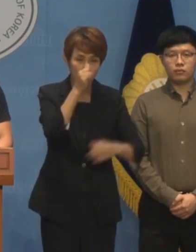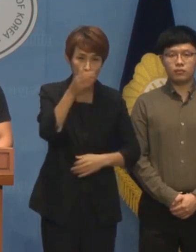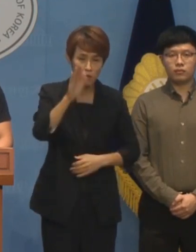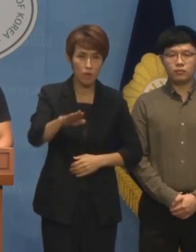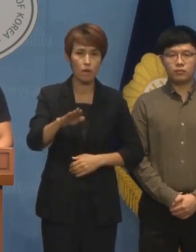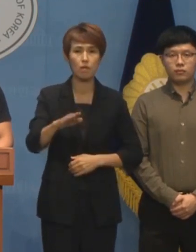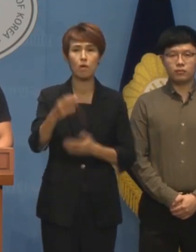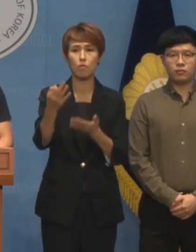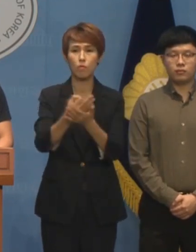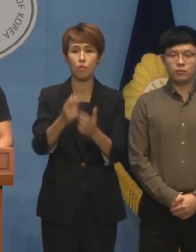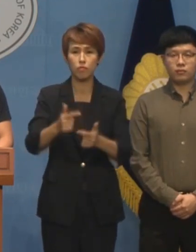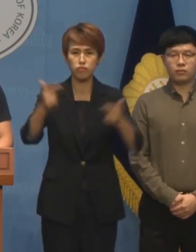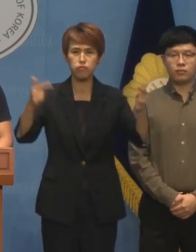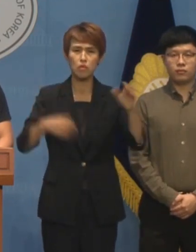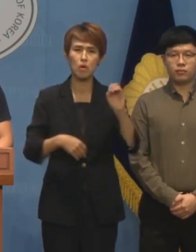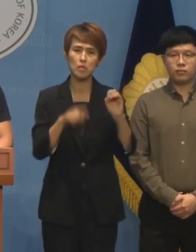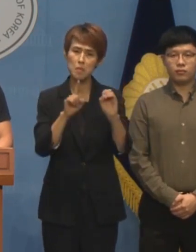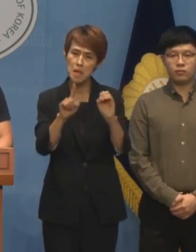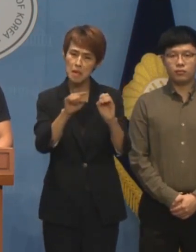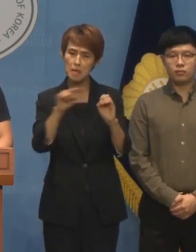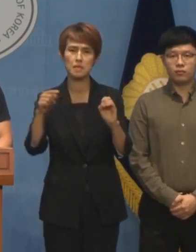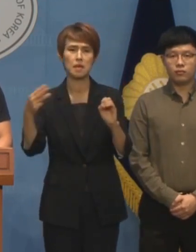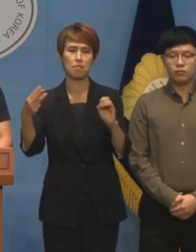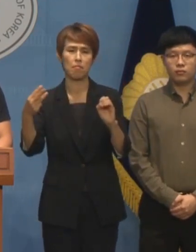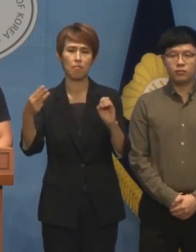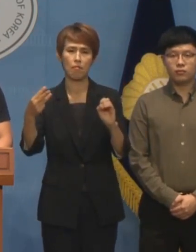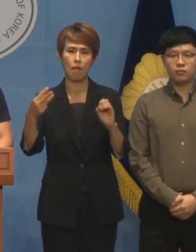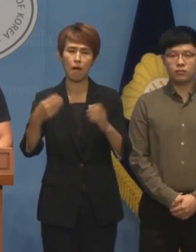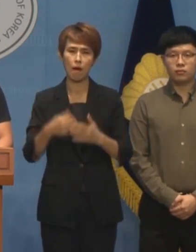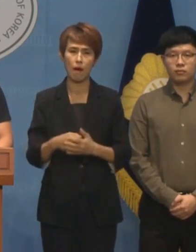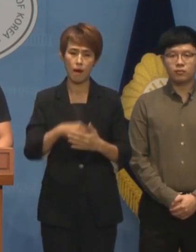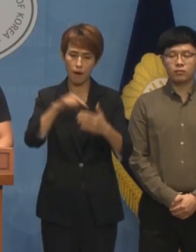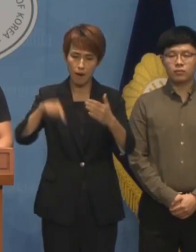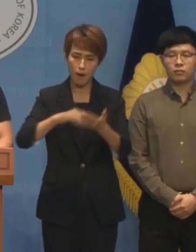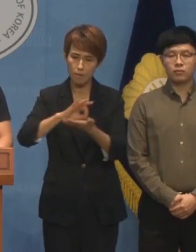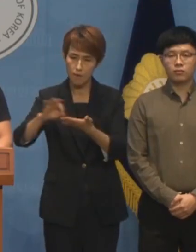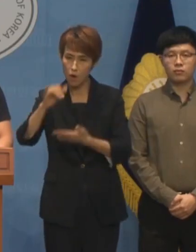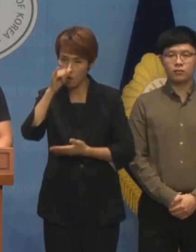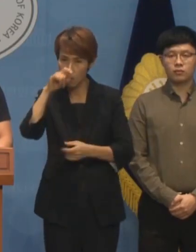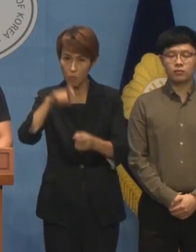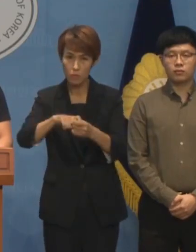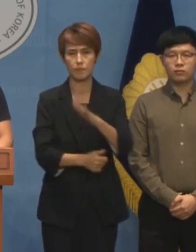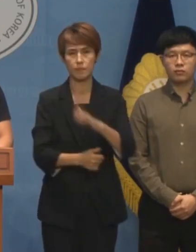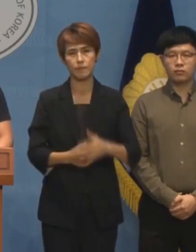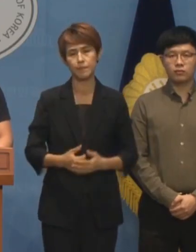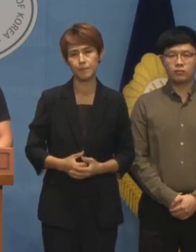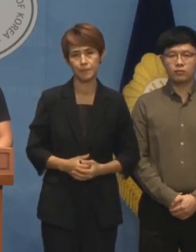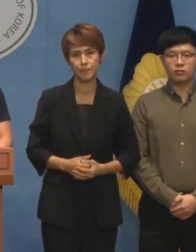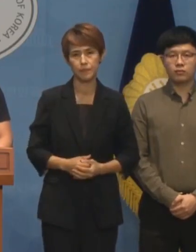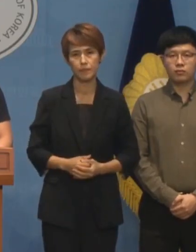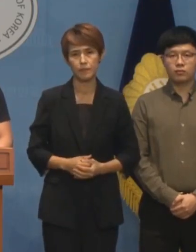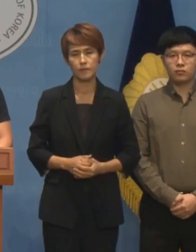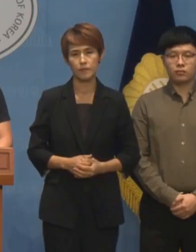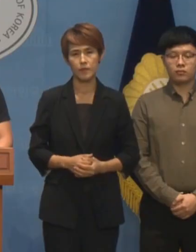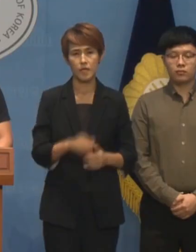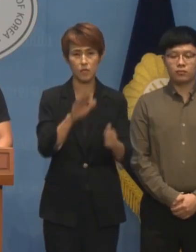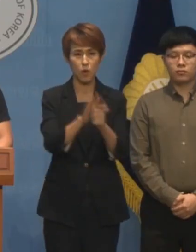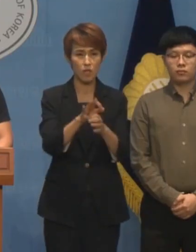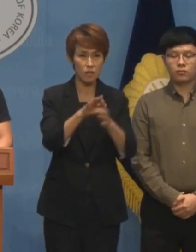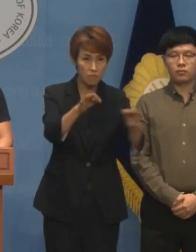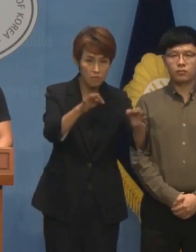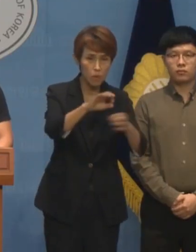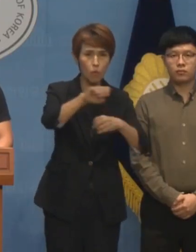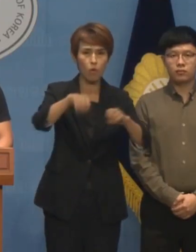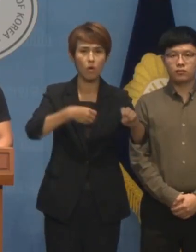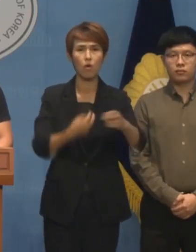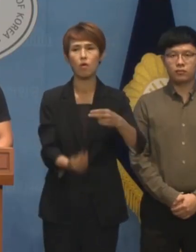3배 정도로 나타나 내수 증진이라는 단기적 목적마저 실패했습니다. 재난지원금으로 소비가 아닌